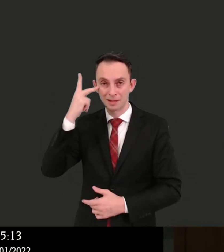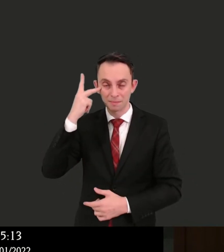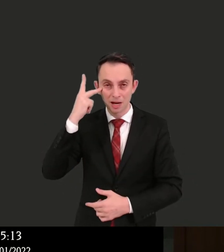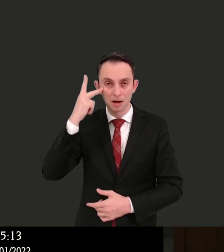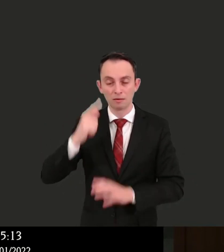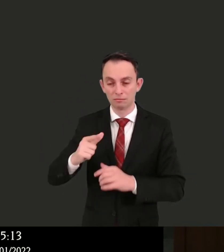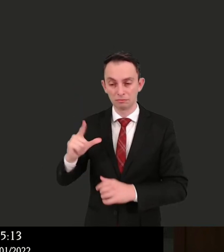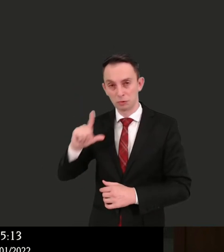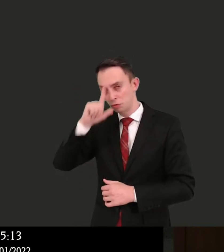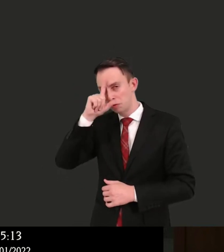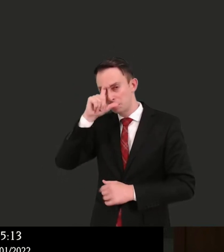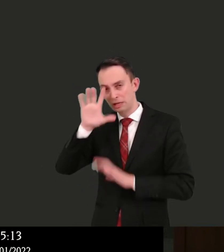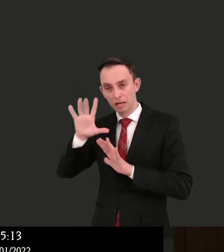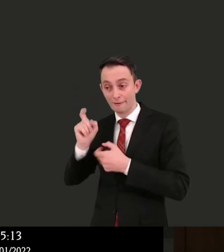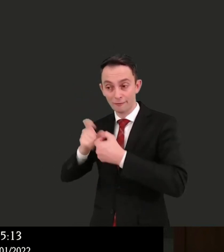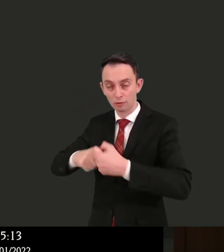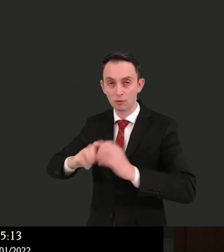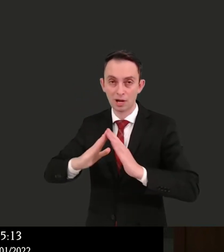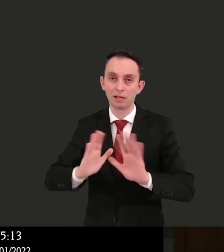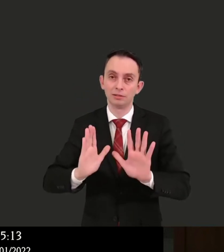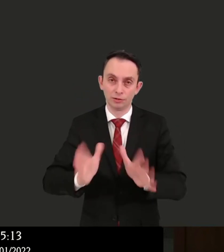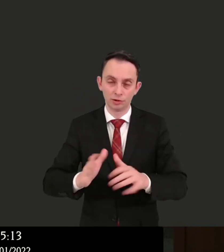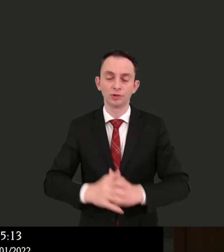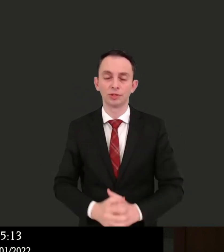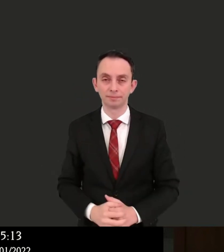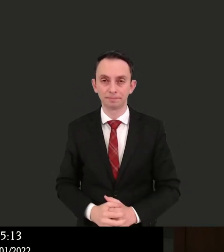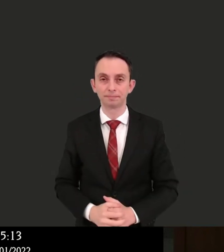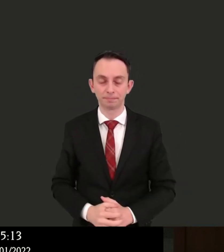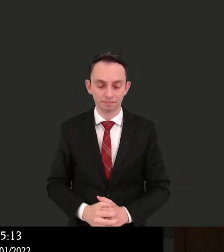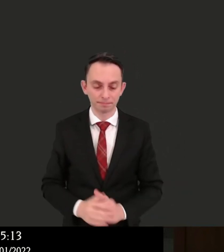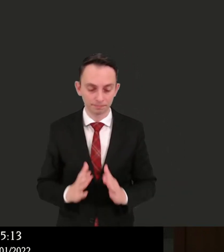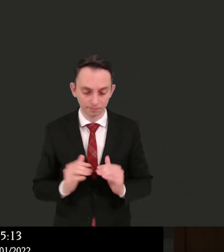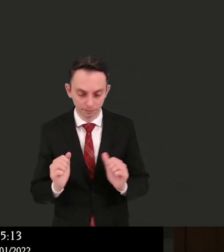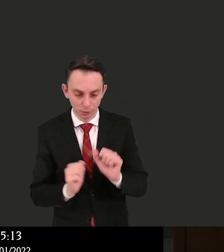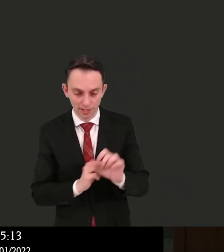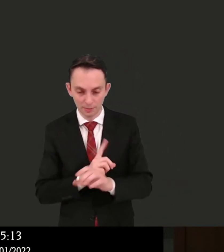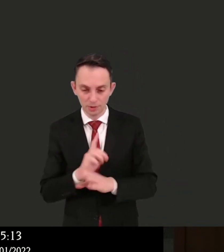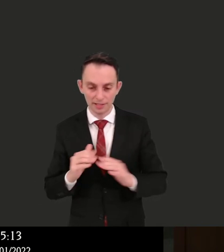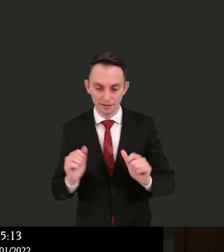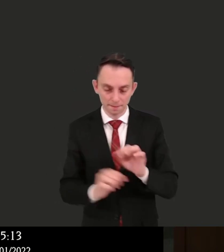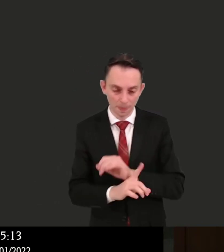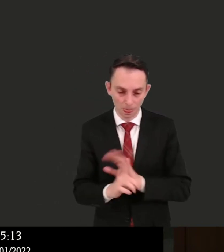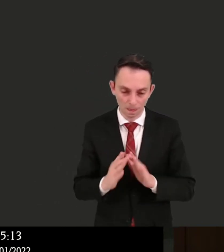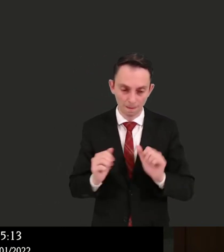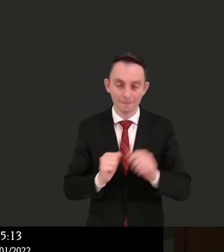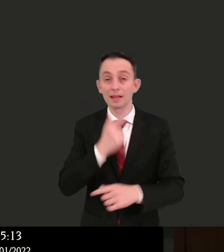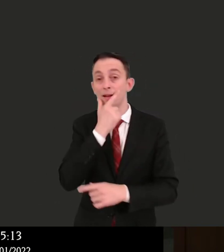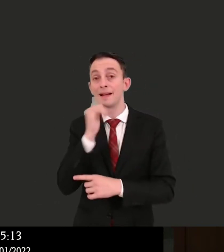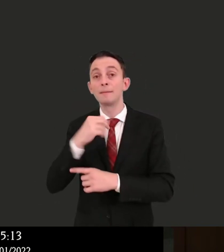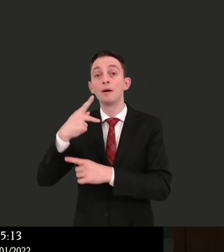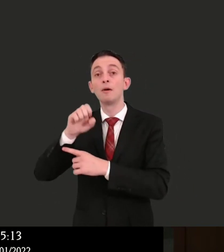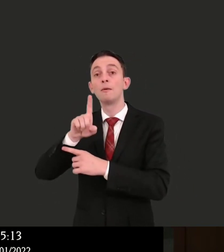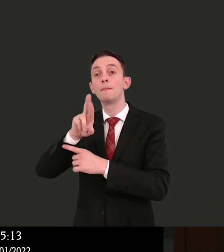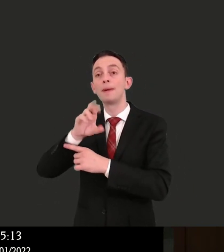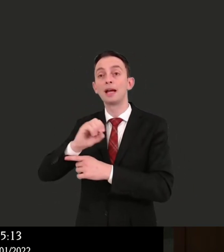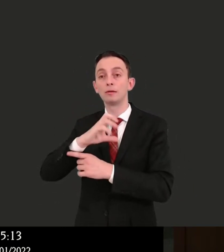Irmão Pedro Miguel Paulinho da Silva roga nossas orações por uma grande causa que espera das mãos de Deus. Irmão Pedro, cooperador de